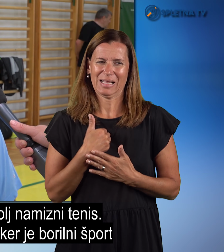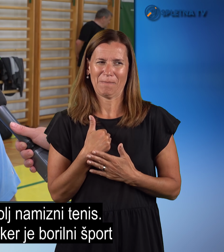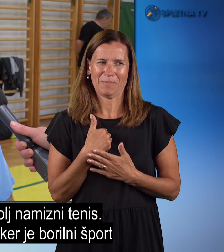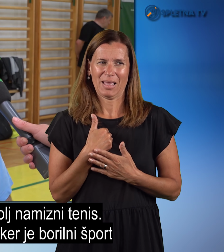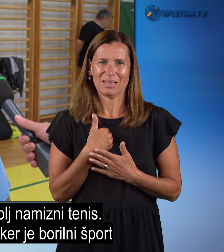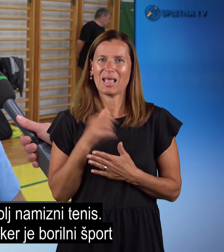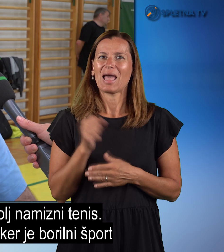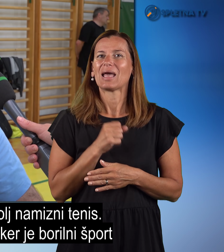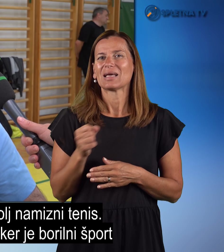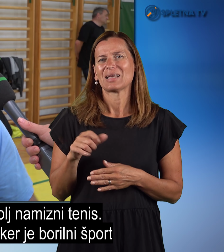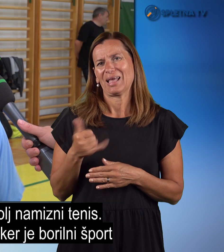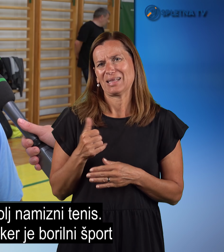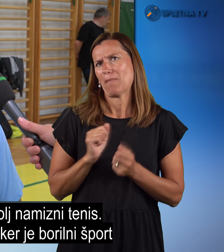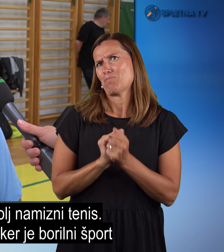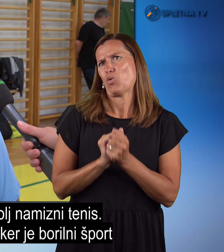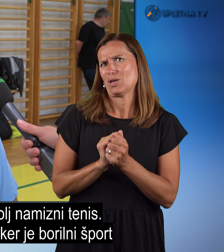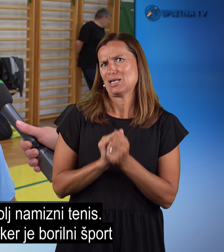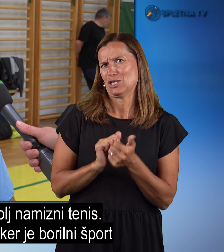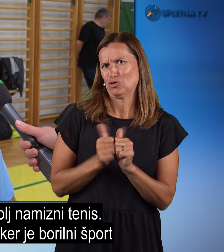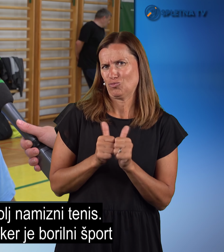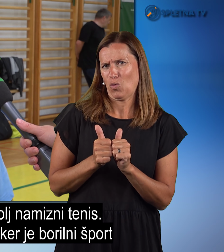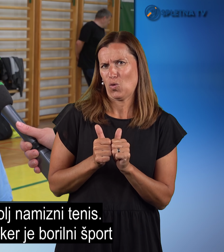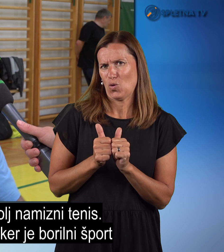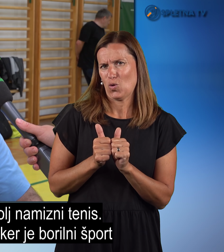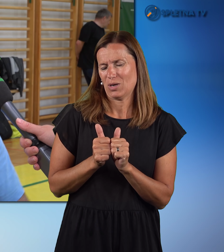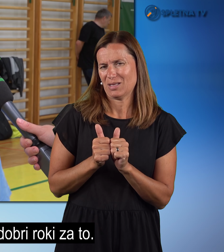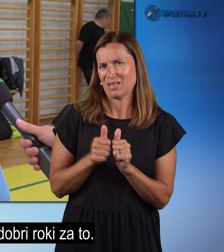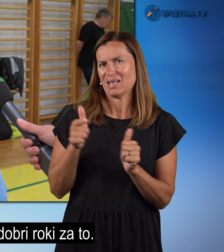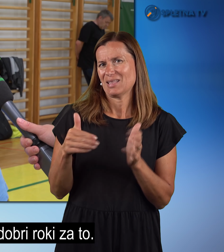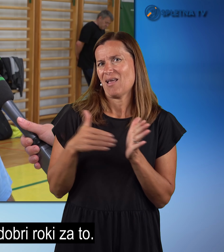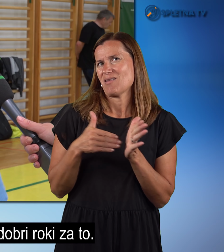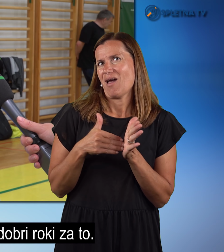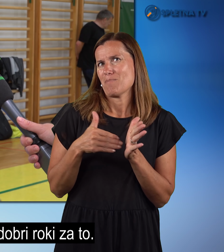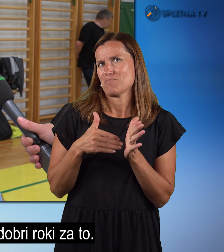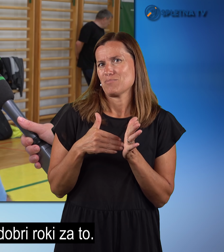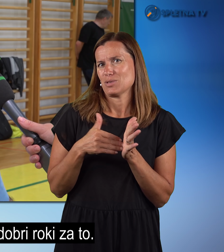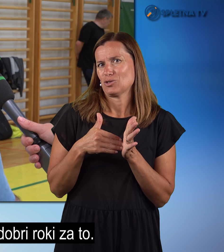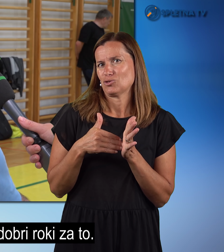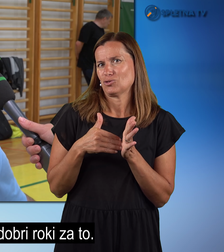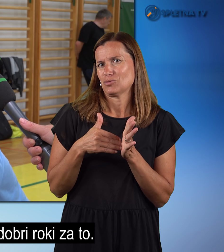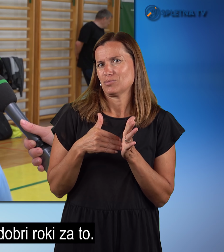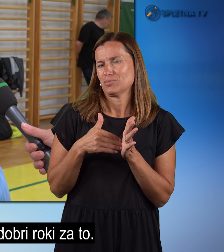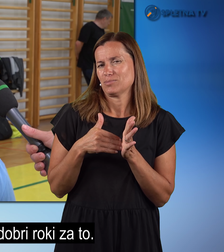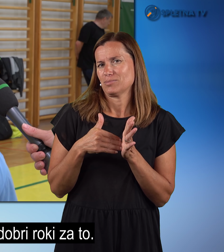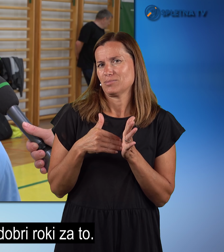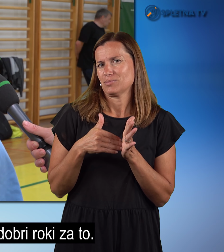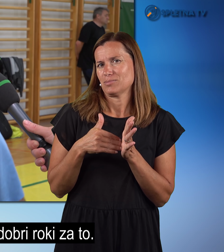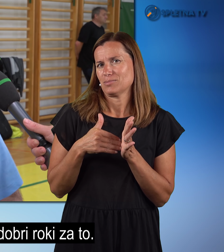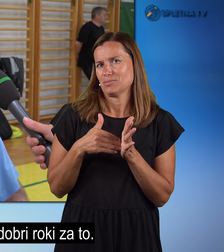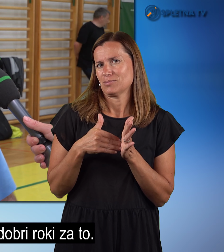ni bolj za mene, ker je borilen šport in rabiš